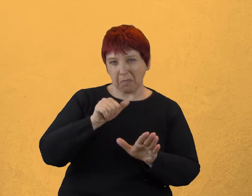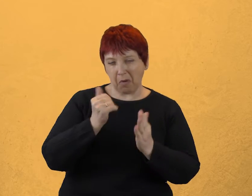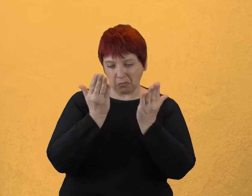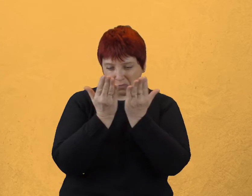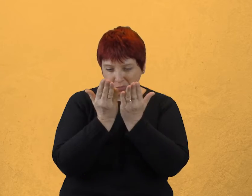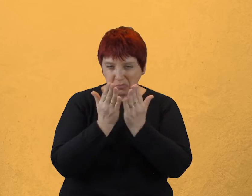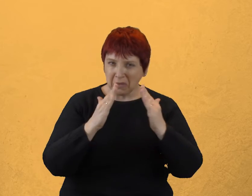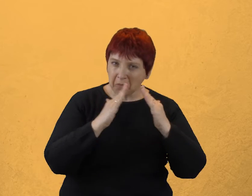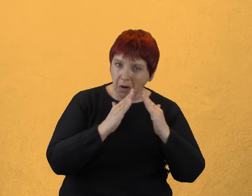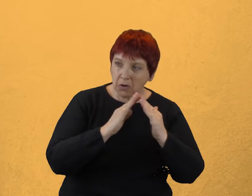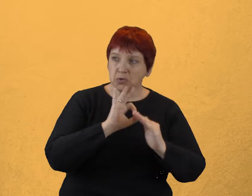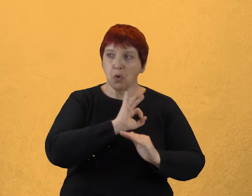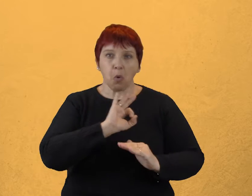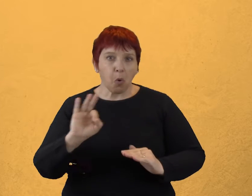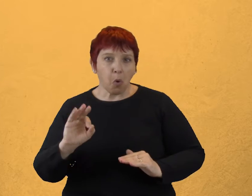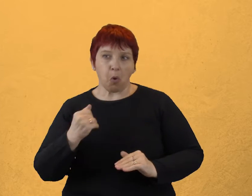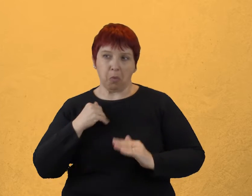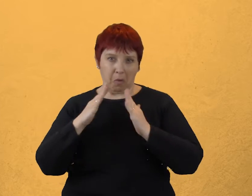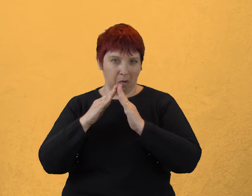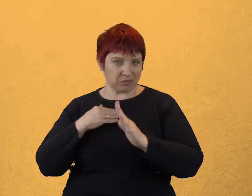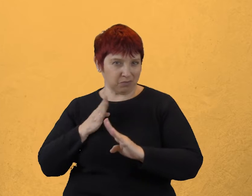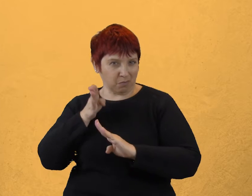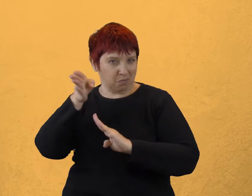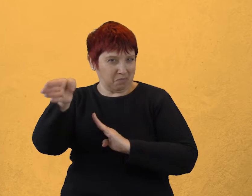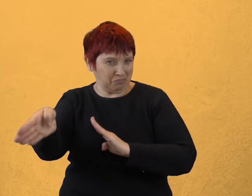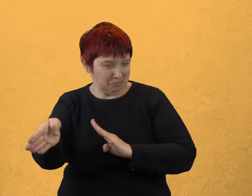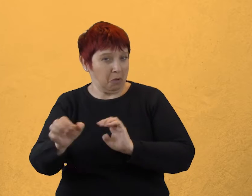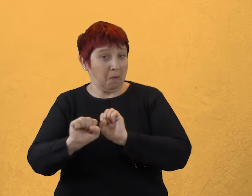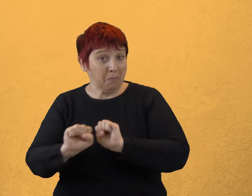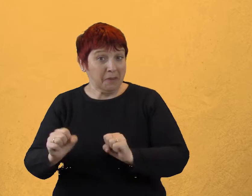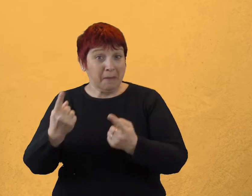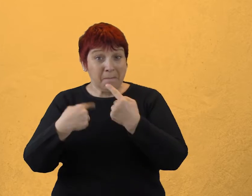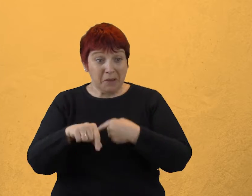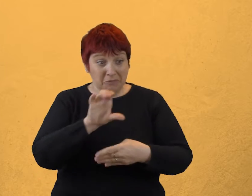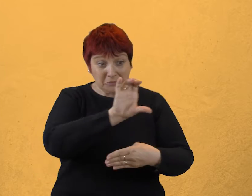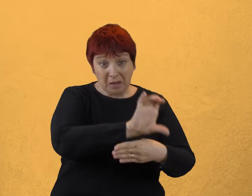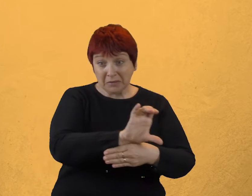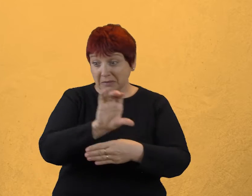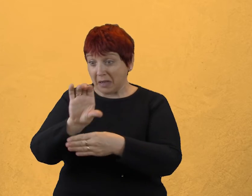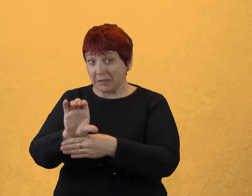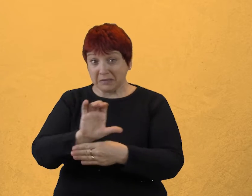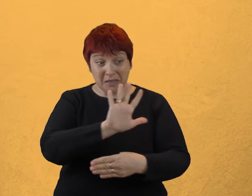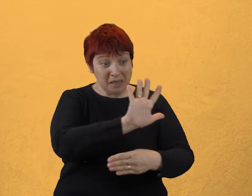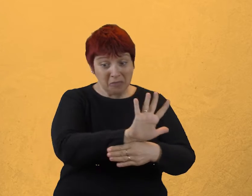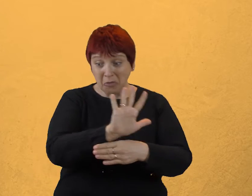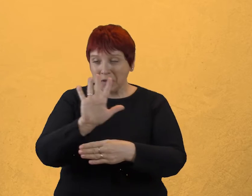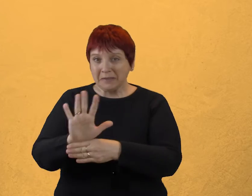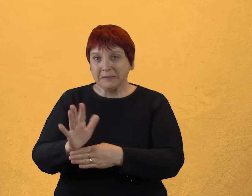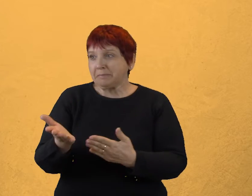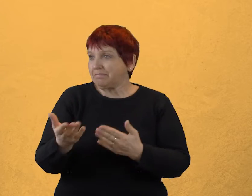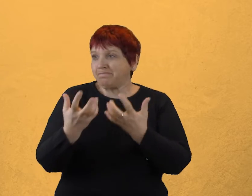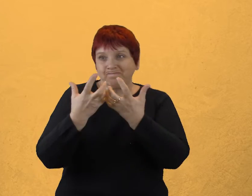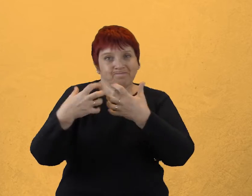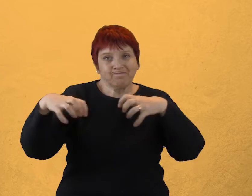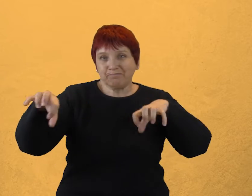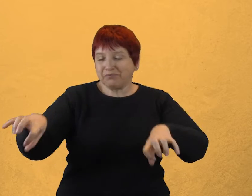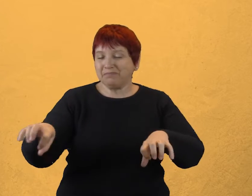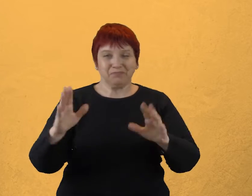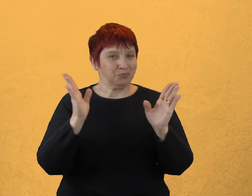a mi casa o ir a la casa de ella con cualquier excusa. Pero como estábamos en diferentes quintos, ninguna de esas